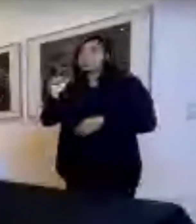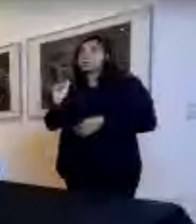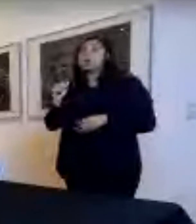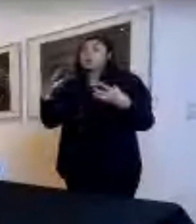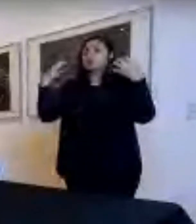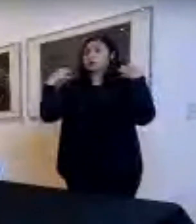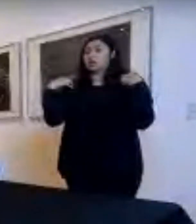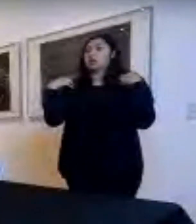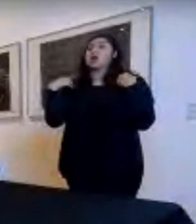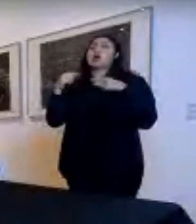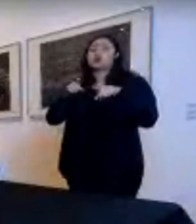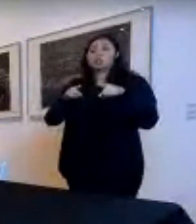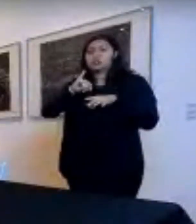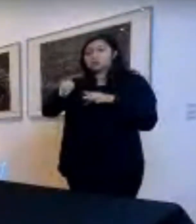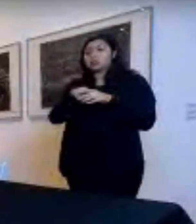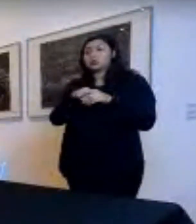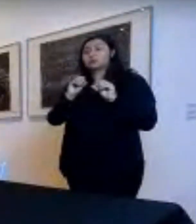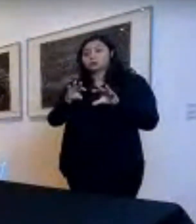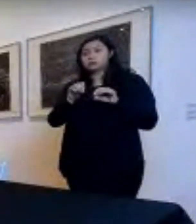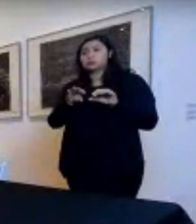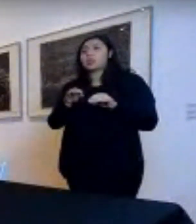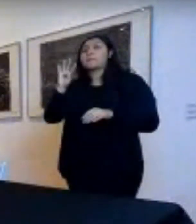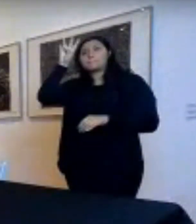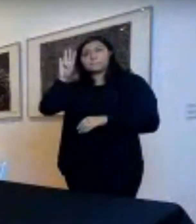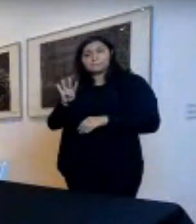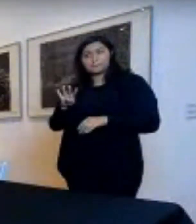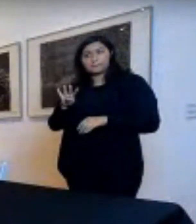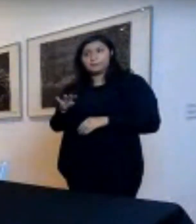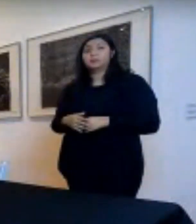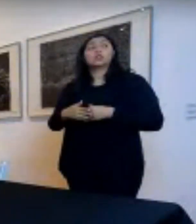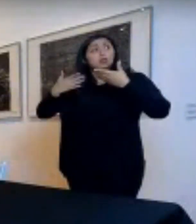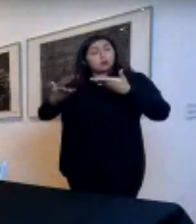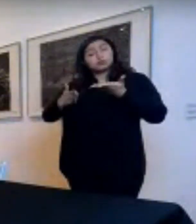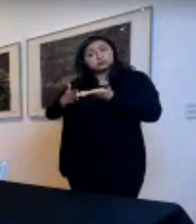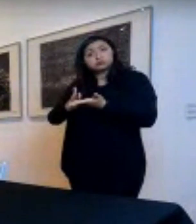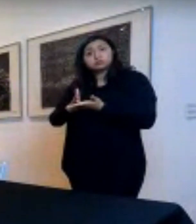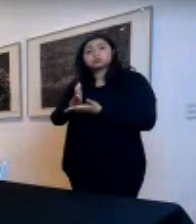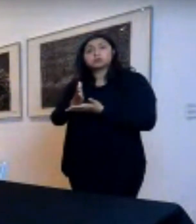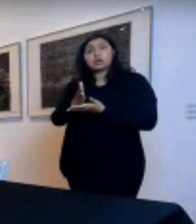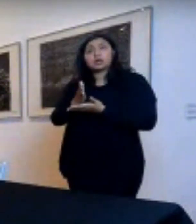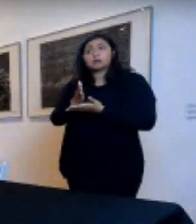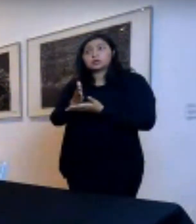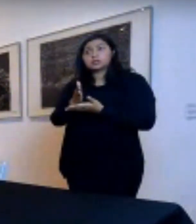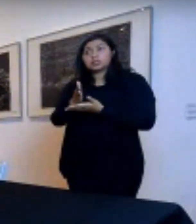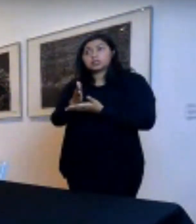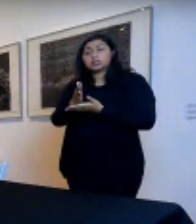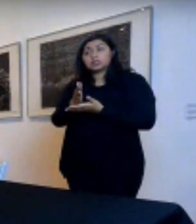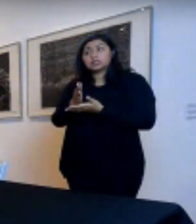del MAVI. ¿Ya? Entonces, bueno, vamos a comenzar. Se acerque y que nos